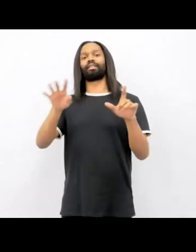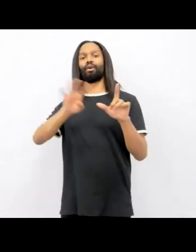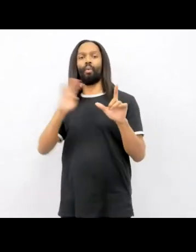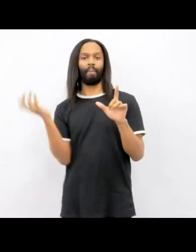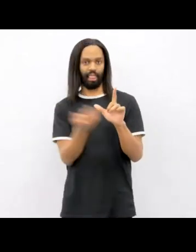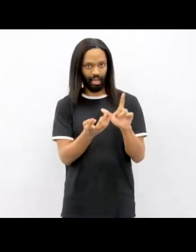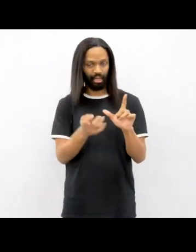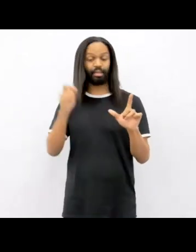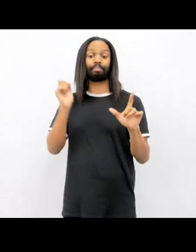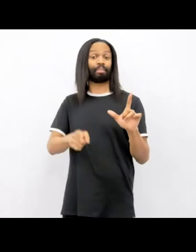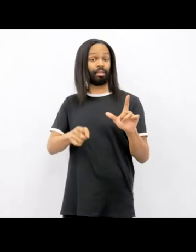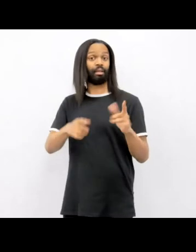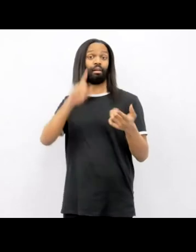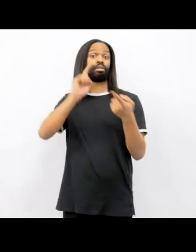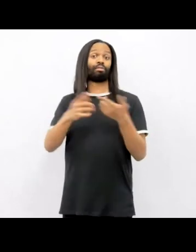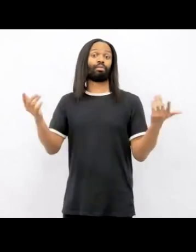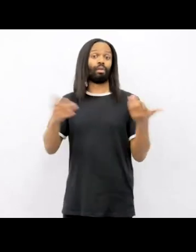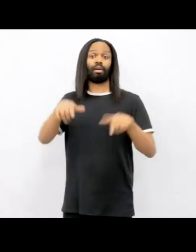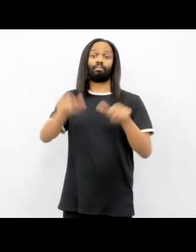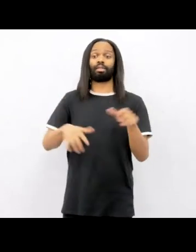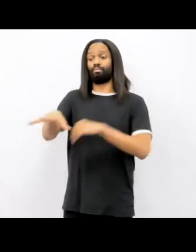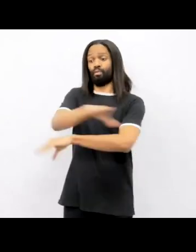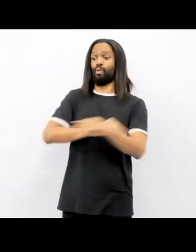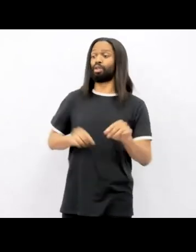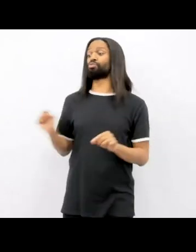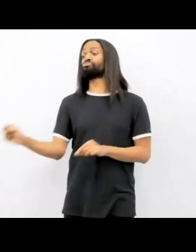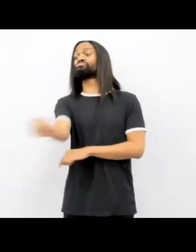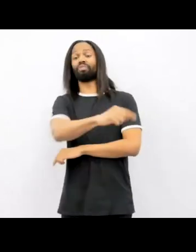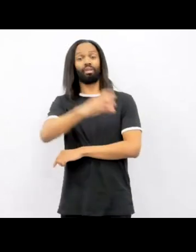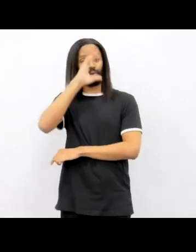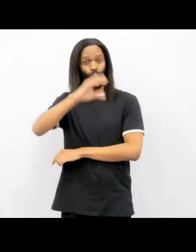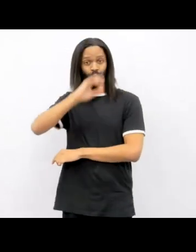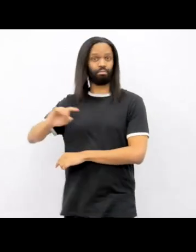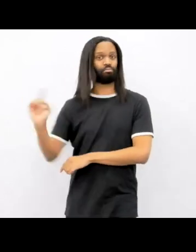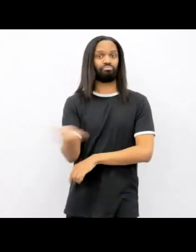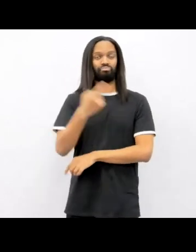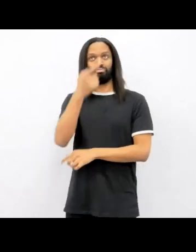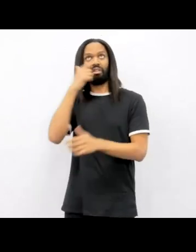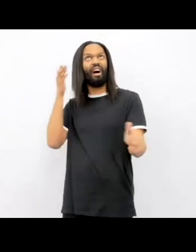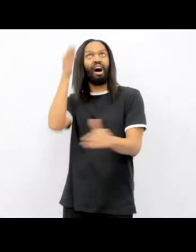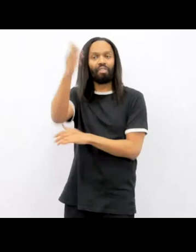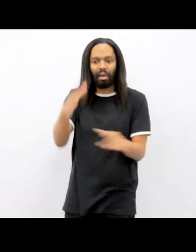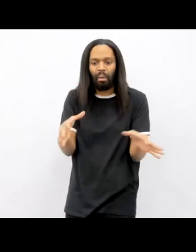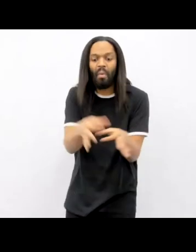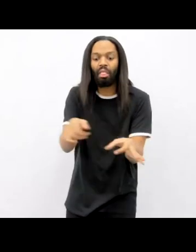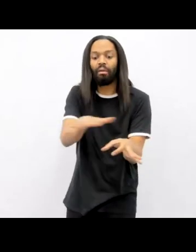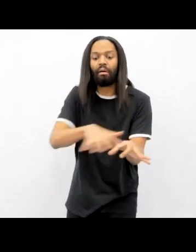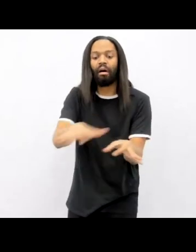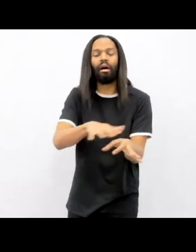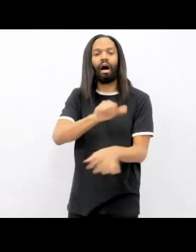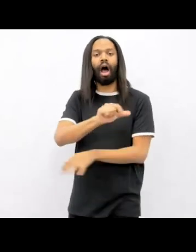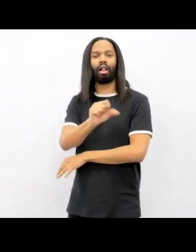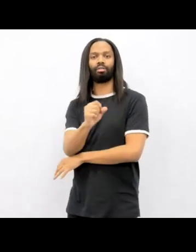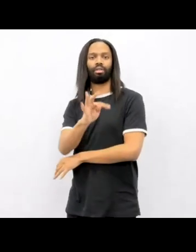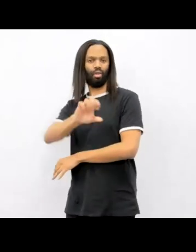permet aux habitants du quartier, à tous celles et tous ceux qui s'intéressent au devenir de ce morceau de Nancy, de ce morceau de